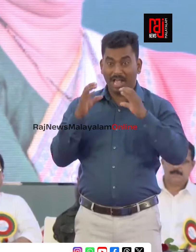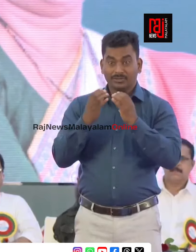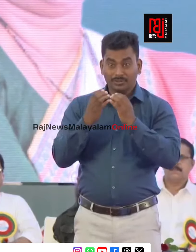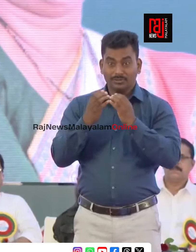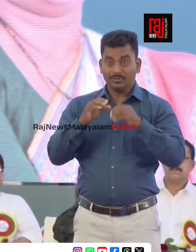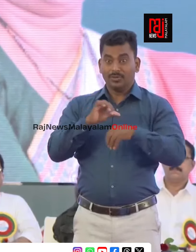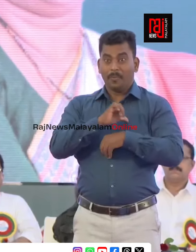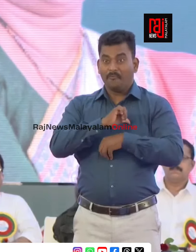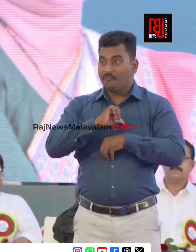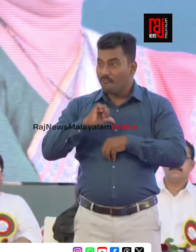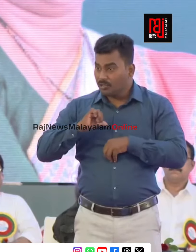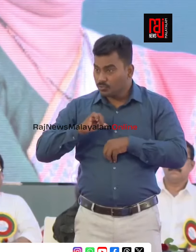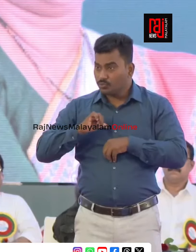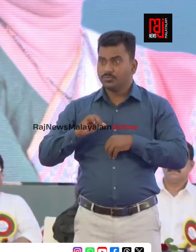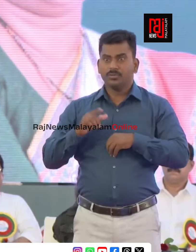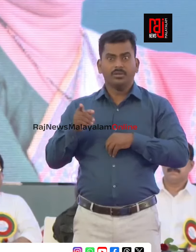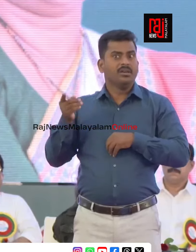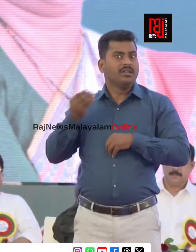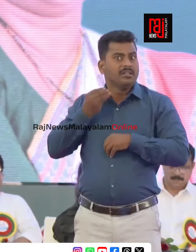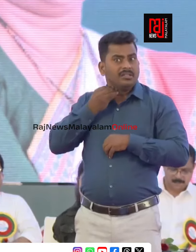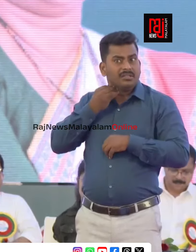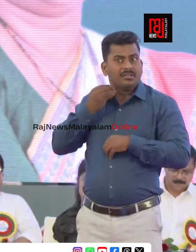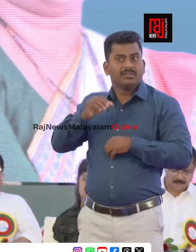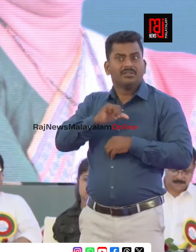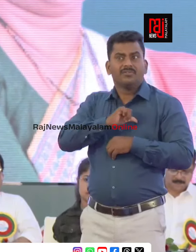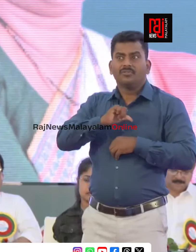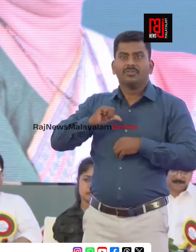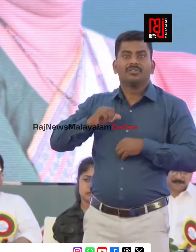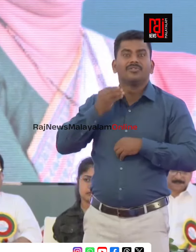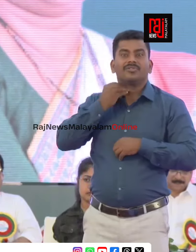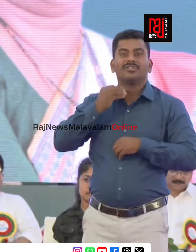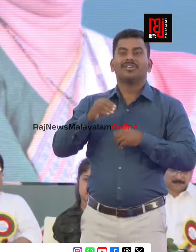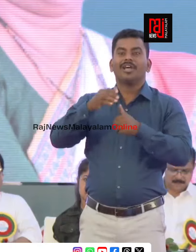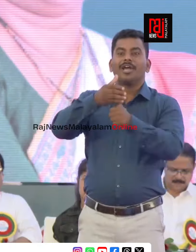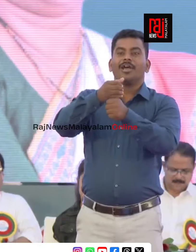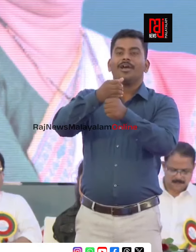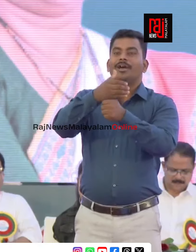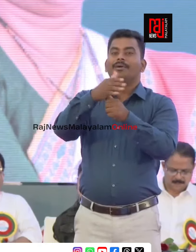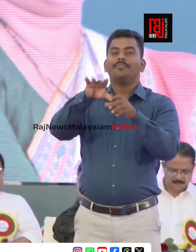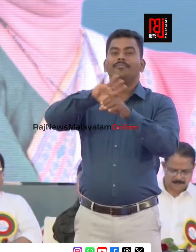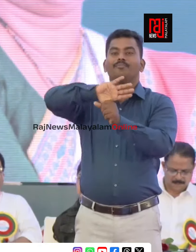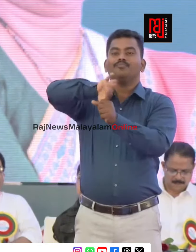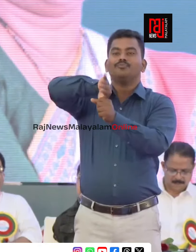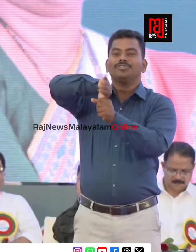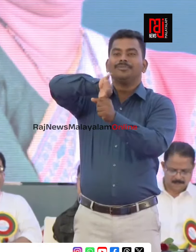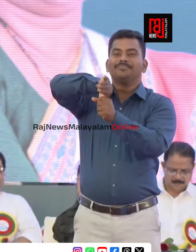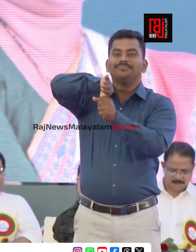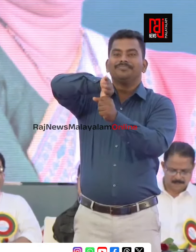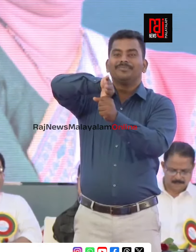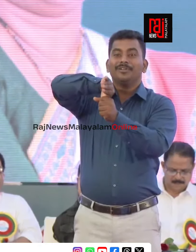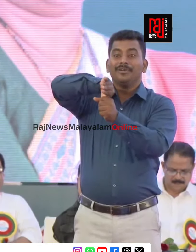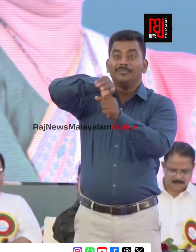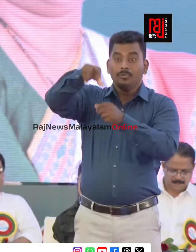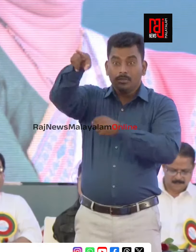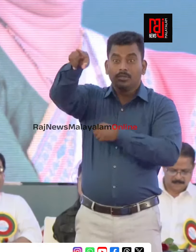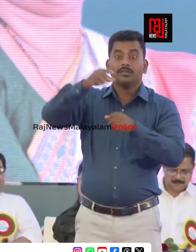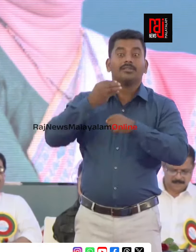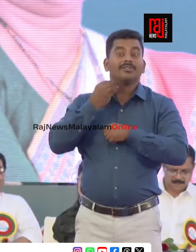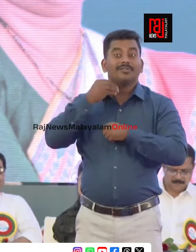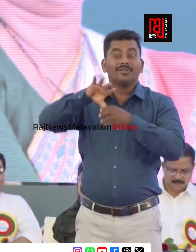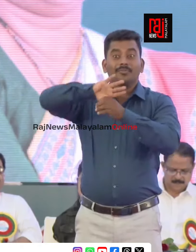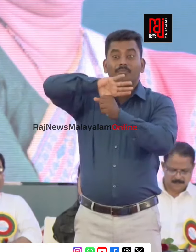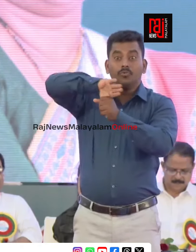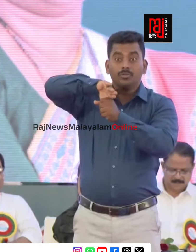അത്തരമൊരു പാർക്ക് തിരുവനന്തപുരം മ്യൂസിയം കോമ്പൗണ്ടിൽ സജ്ജമാക്കിയിട്ടുണ്ട്. സ്പെഷ്യൽ